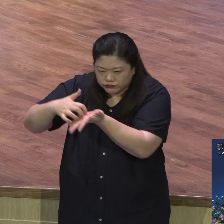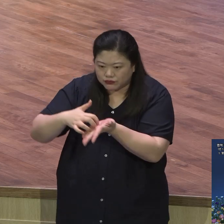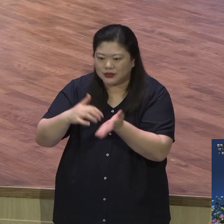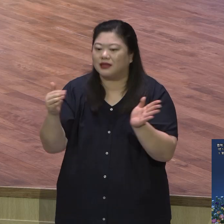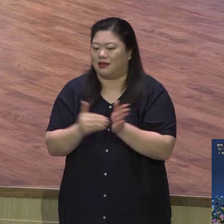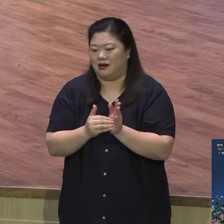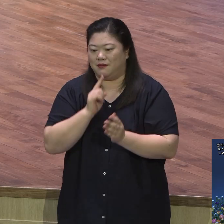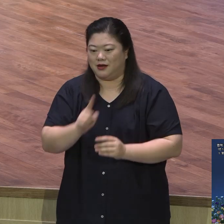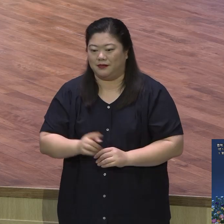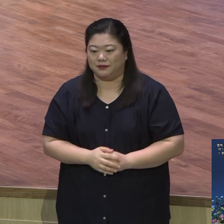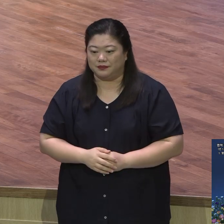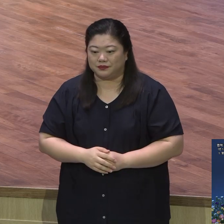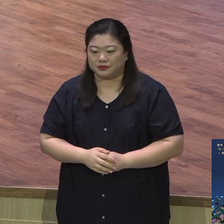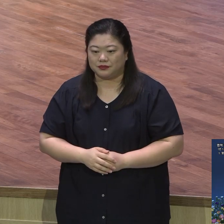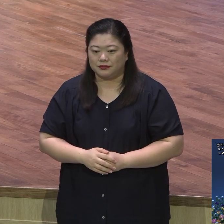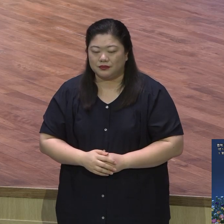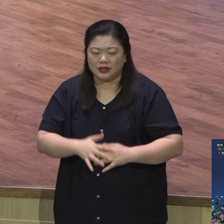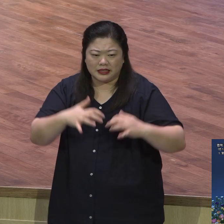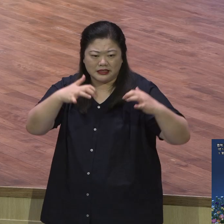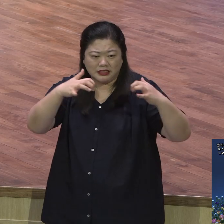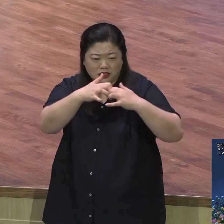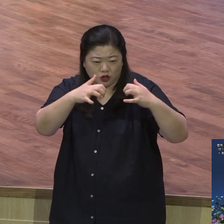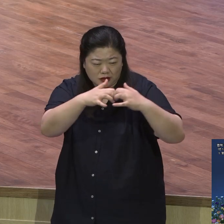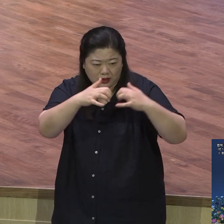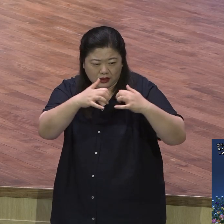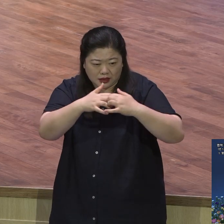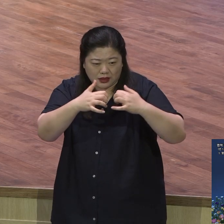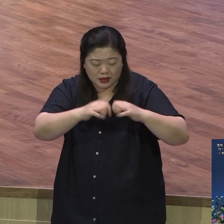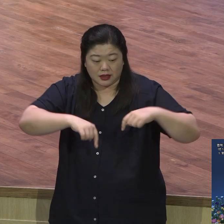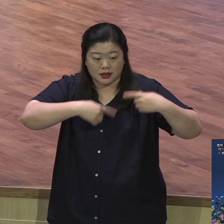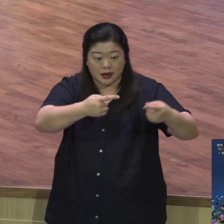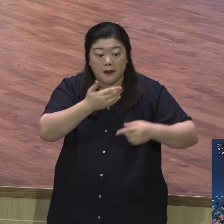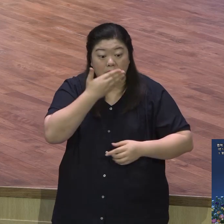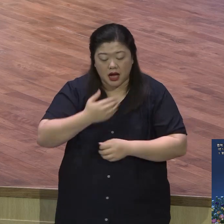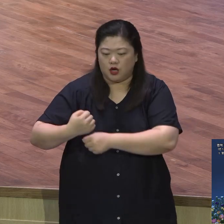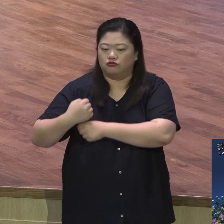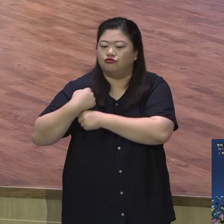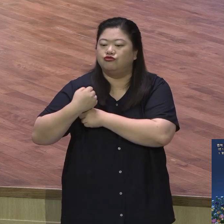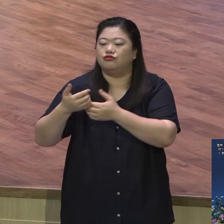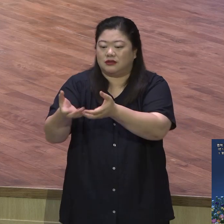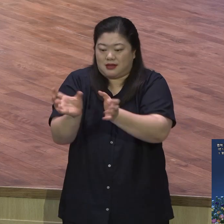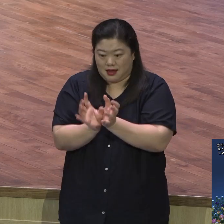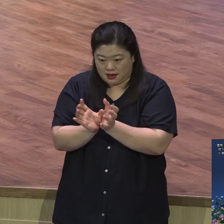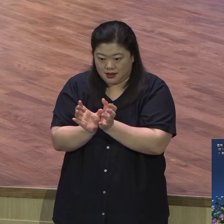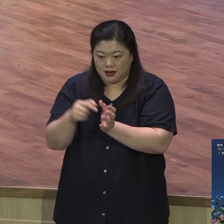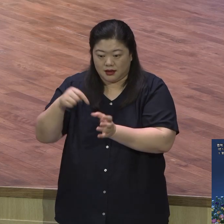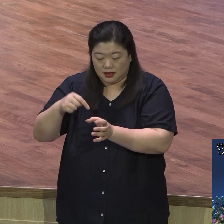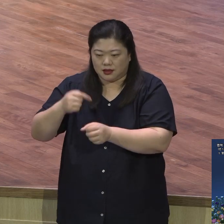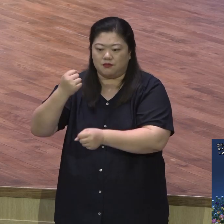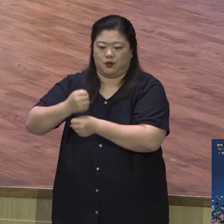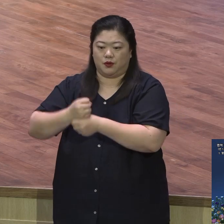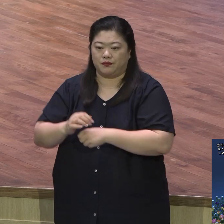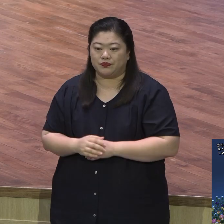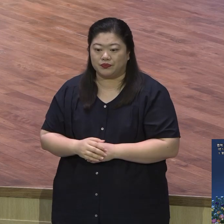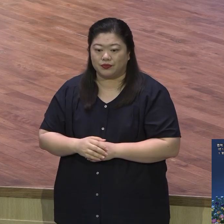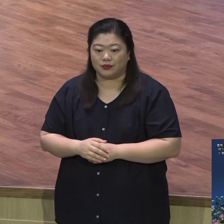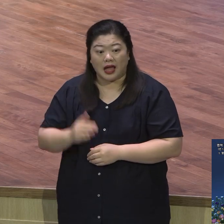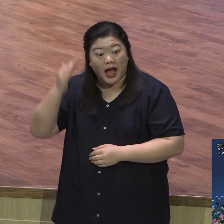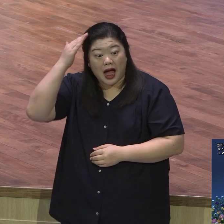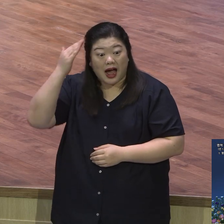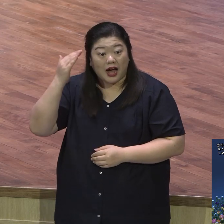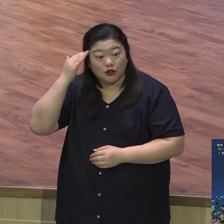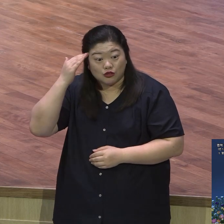다시 말해서 전쟁에 나가서 살 수 있는 군대 조직 군대 조직을 하나님께서 미리 갖추게 했어요. 우리나라 군대가 몇 명이 요즘